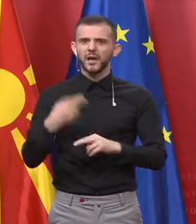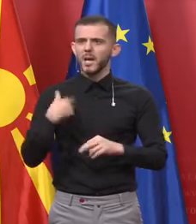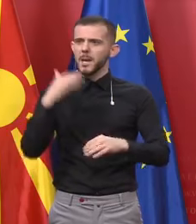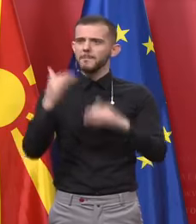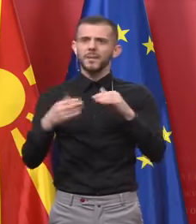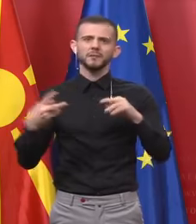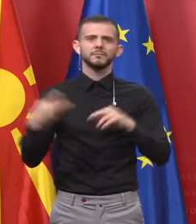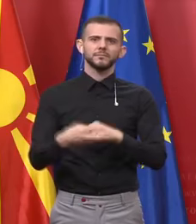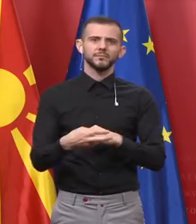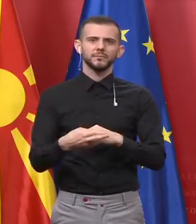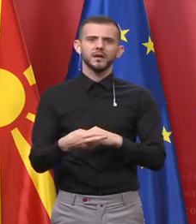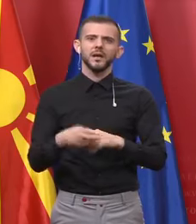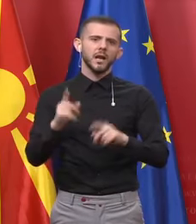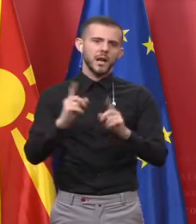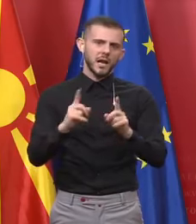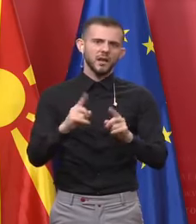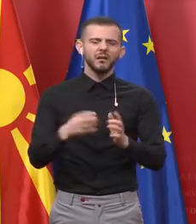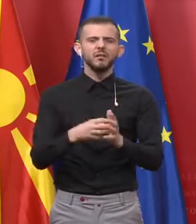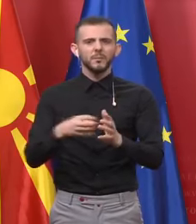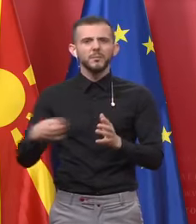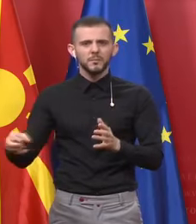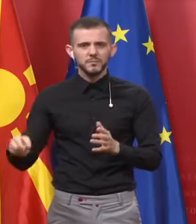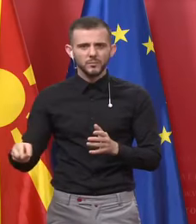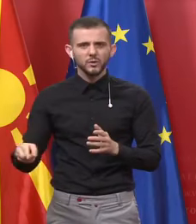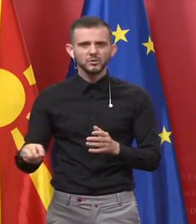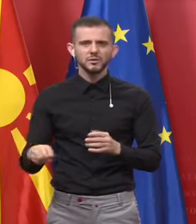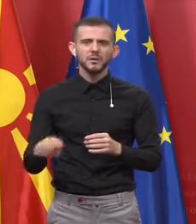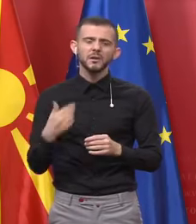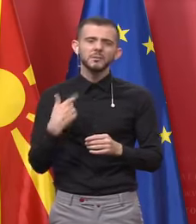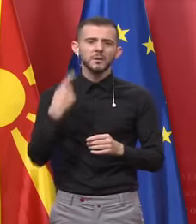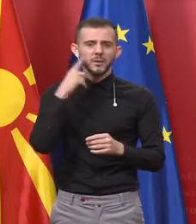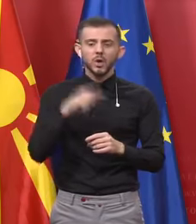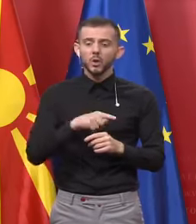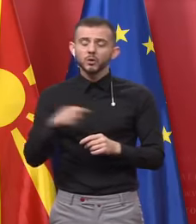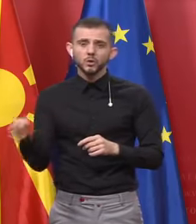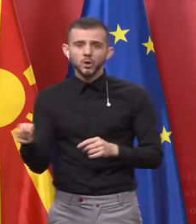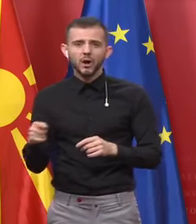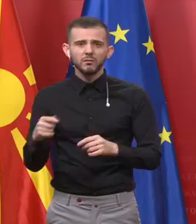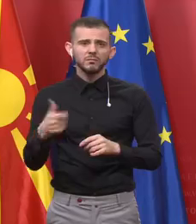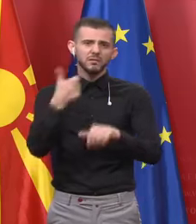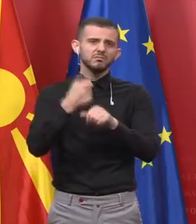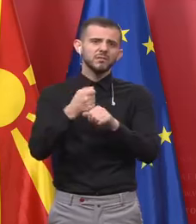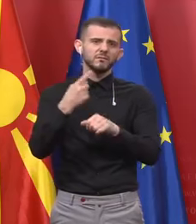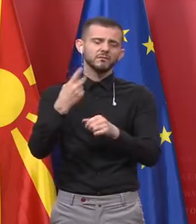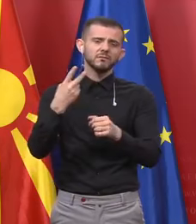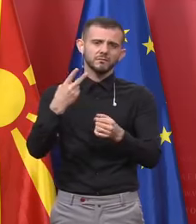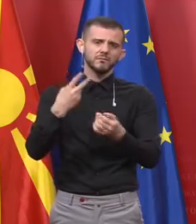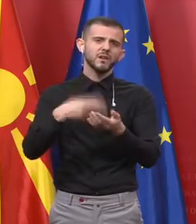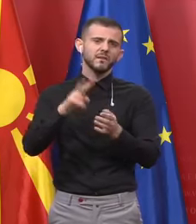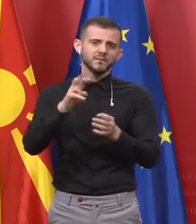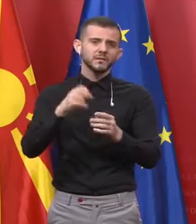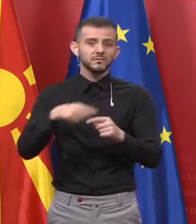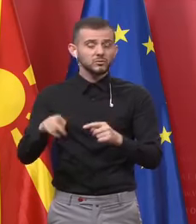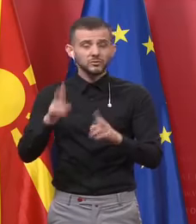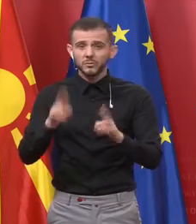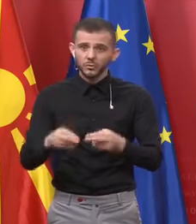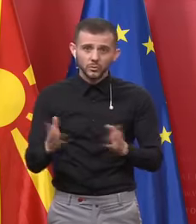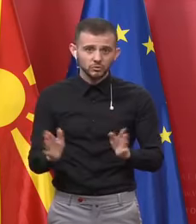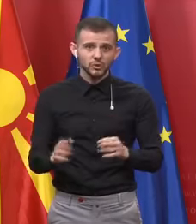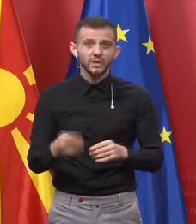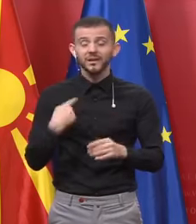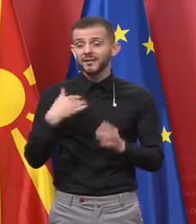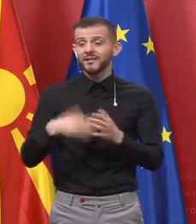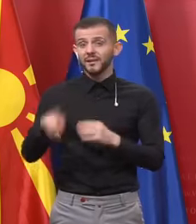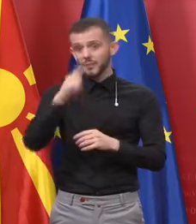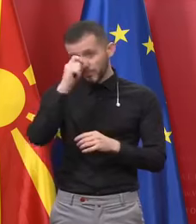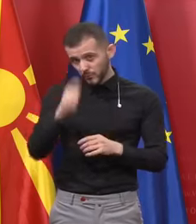рестриктивните на мерки, ќе траи повеќе месеци, ќе траи до крајот на годината, веројатно, меѓутоа ние ќе мора да се научиме да ги почитуваме